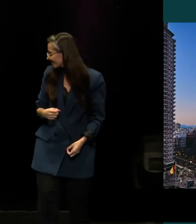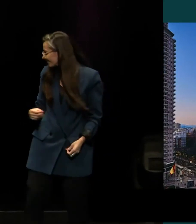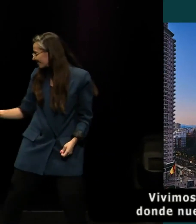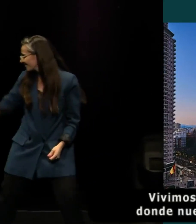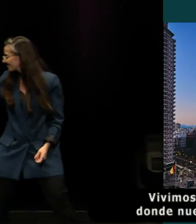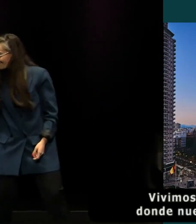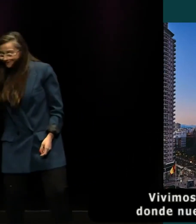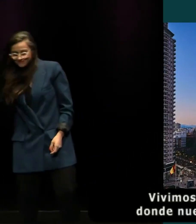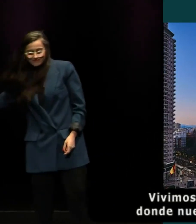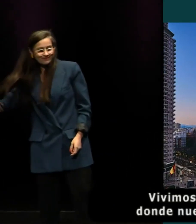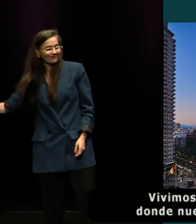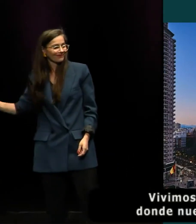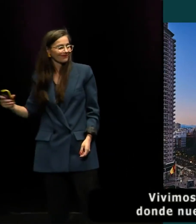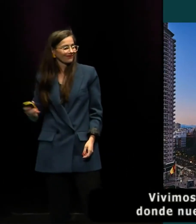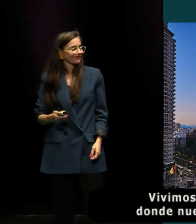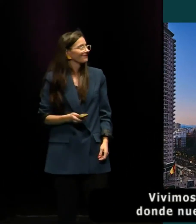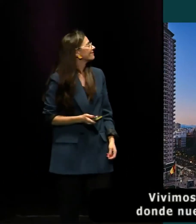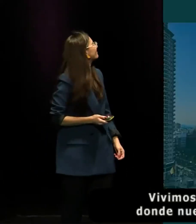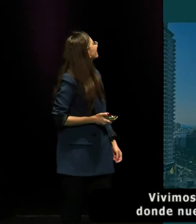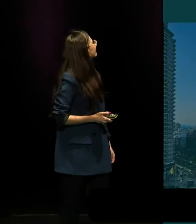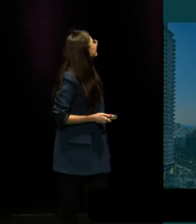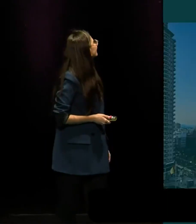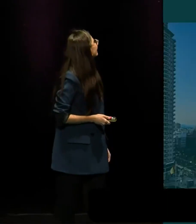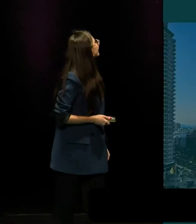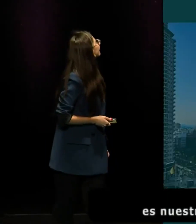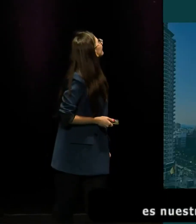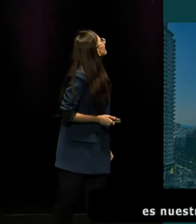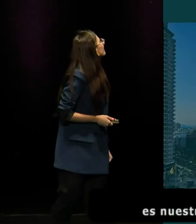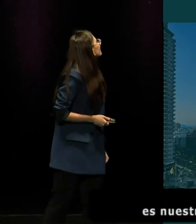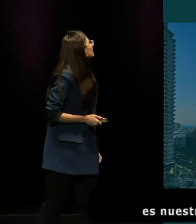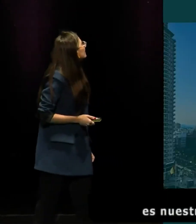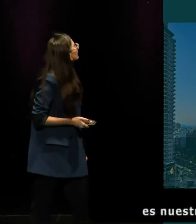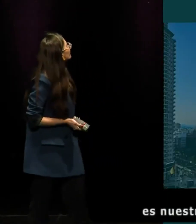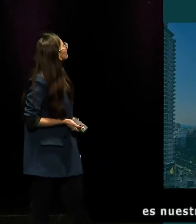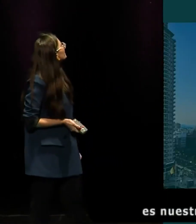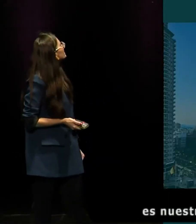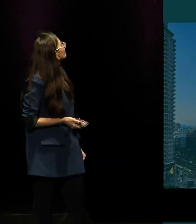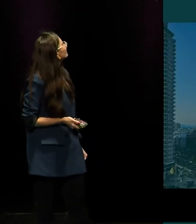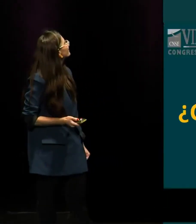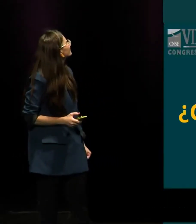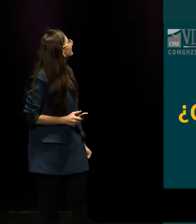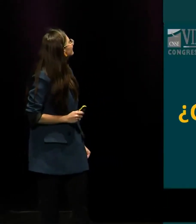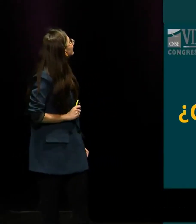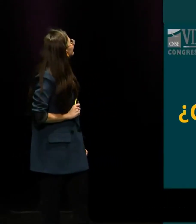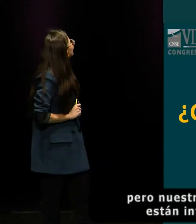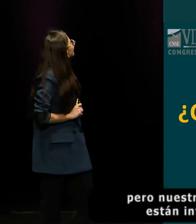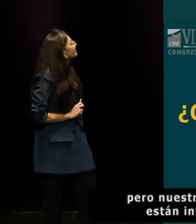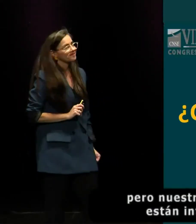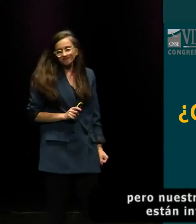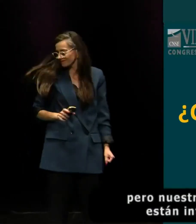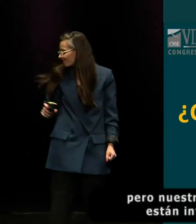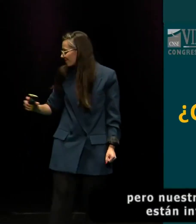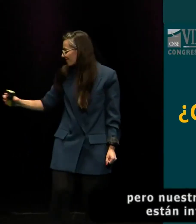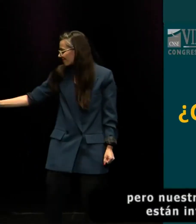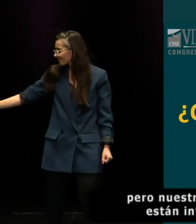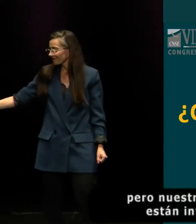nuestras debilidades están internamente y es en lo que tenemos que trabajar.